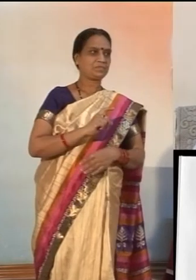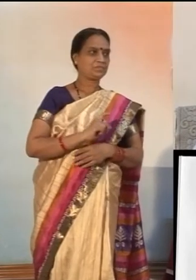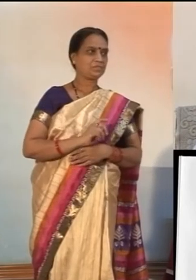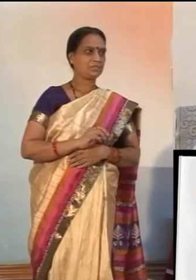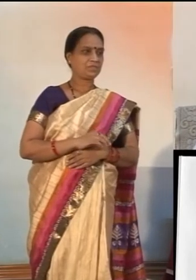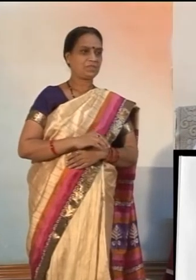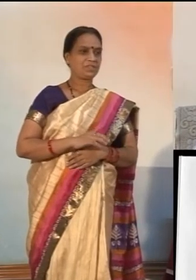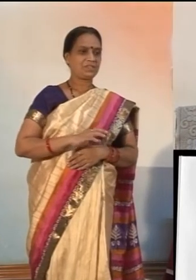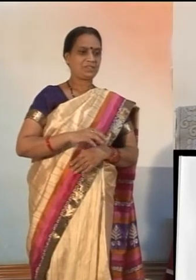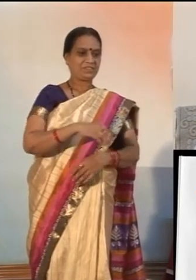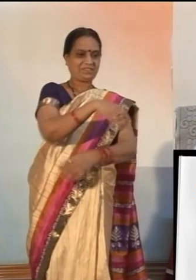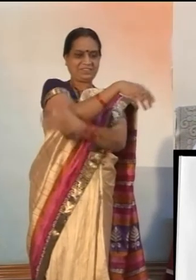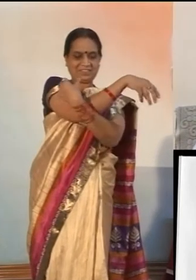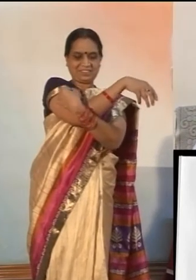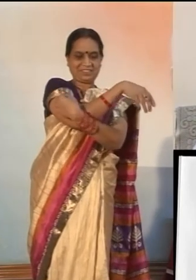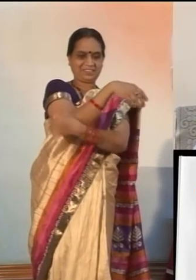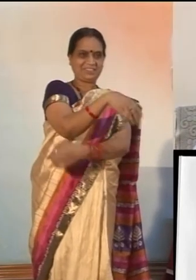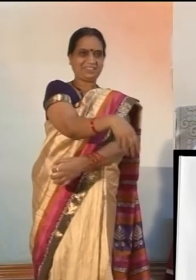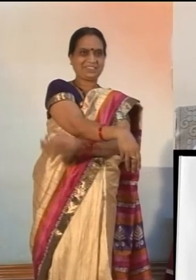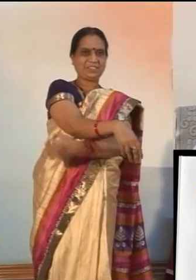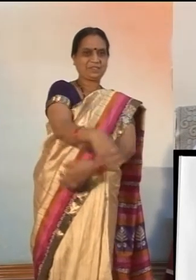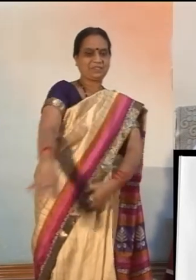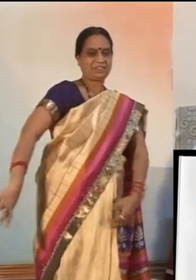क्योंकि उसने हाथी की पीठ को छुआ था।